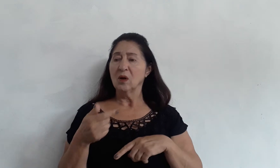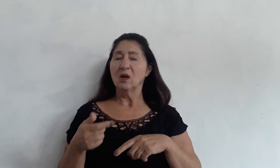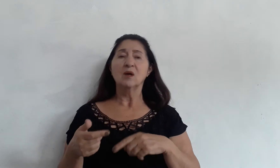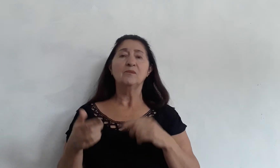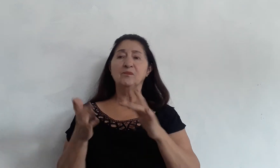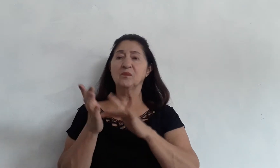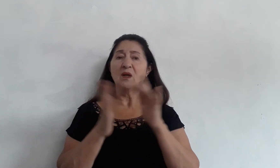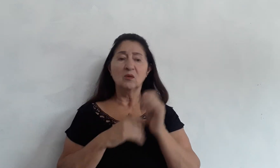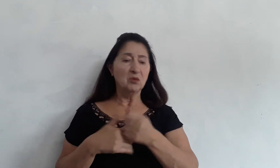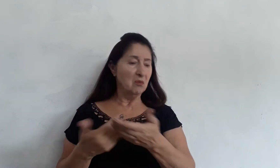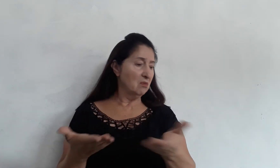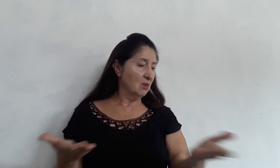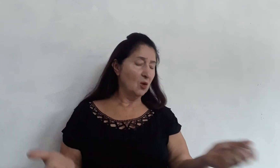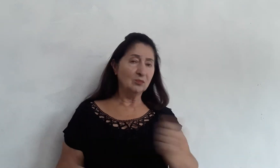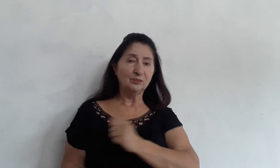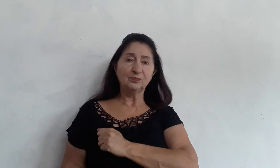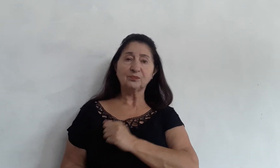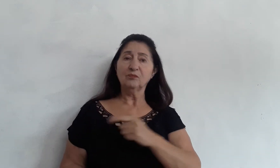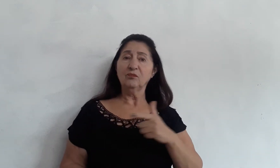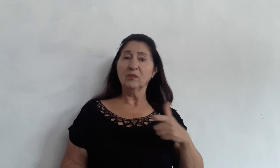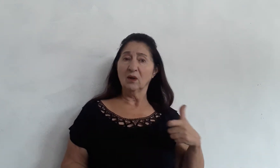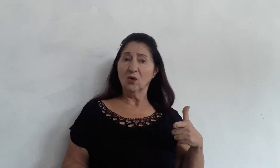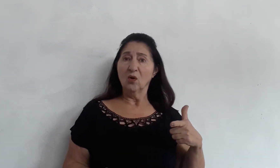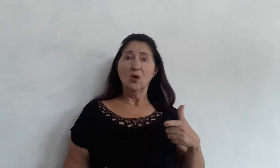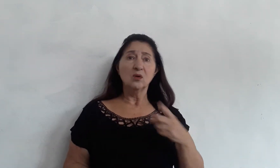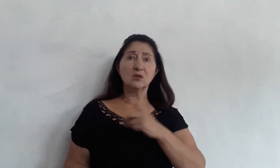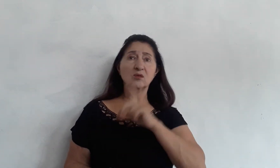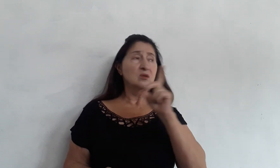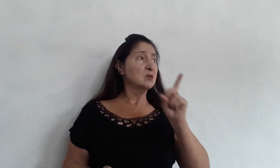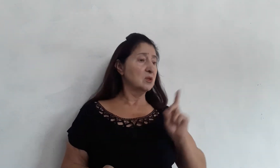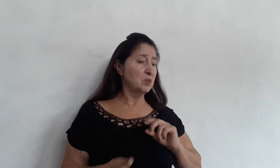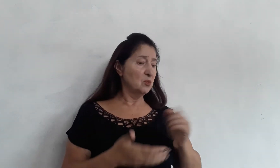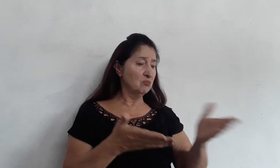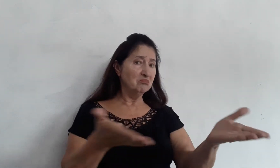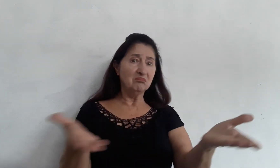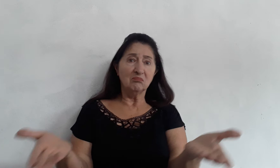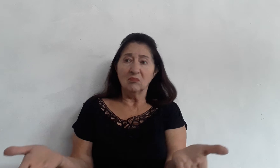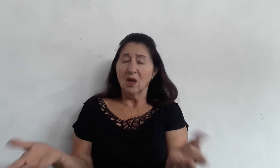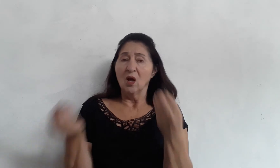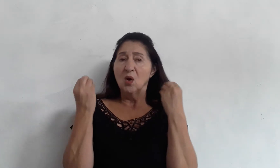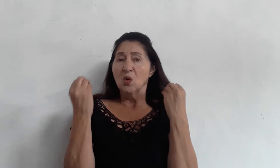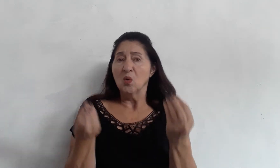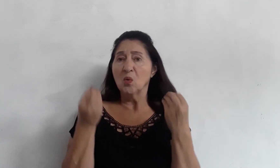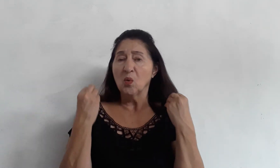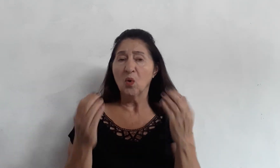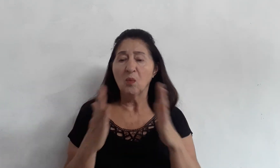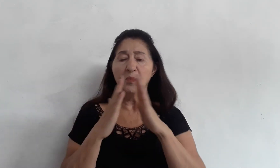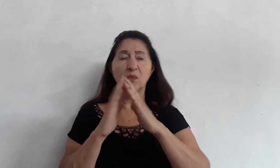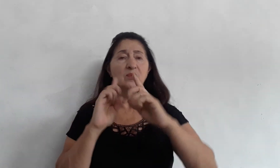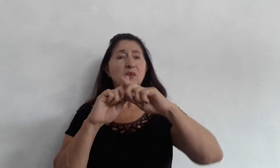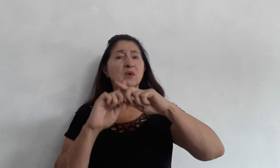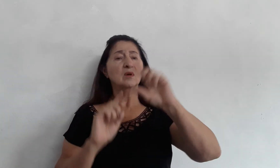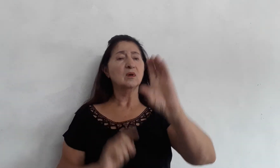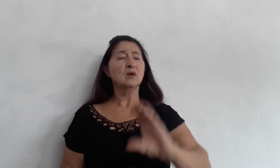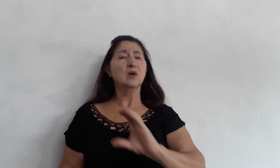discípulos. É por meio dos discípulos que Jesus age, é por meio da igreja. E como que nos falta